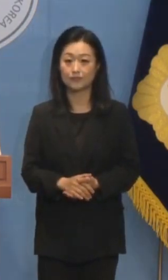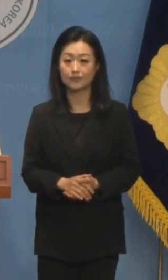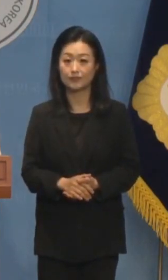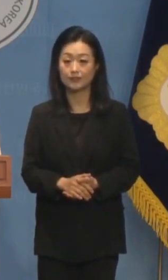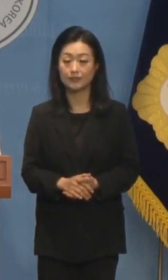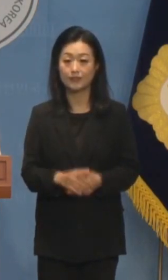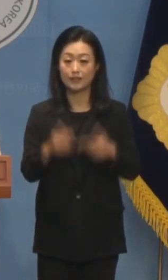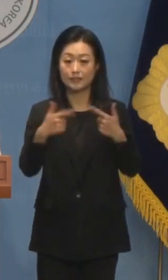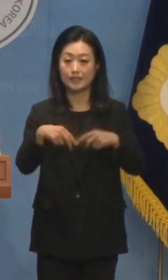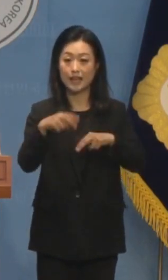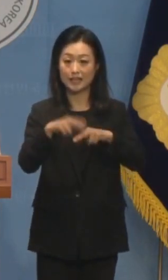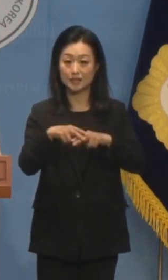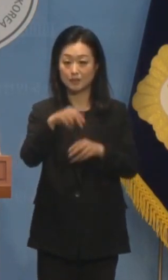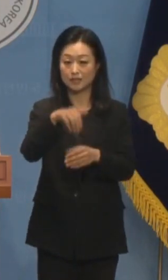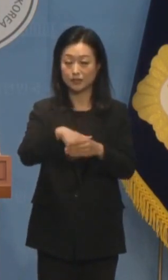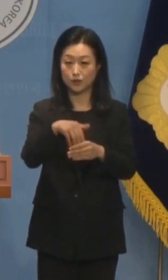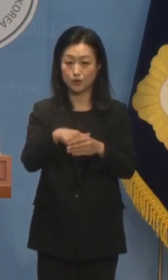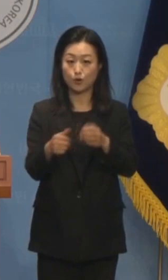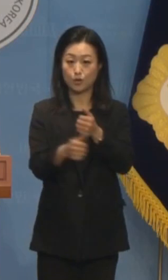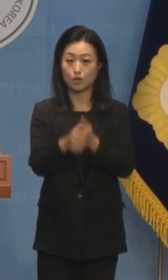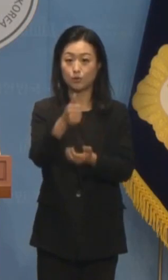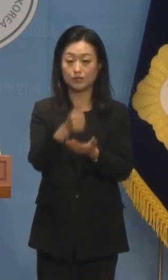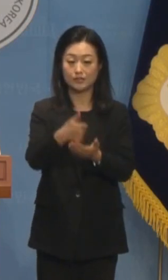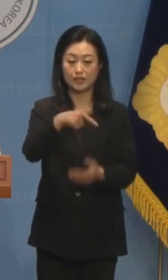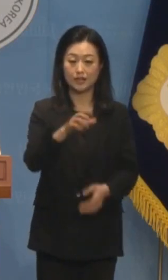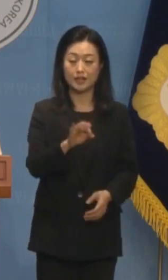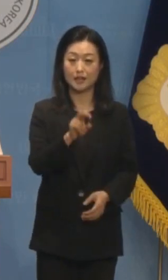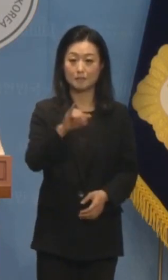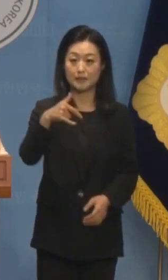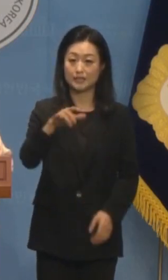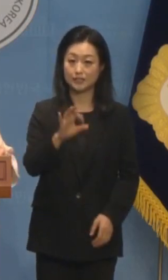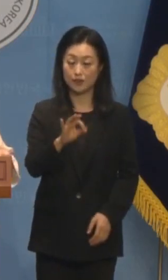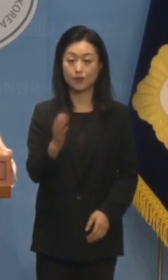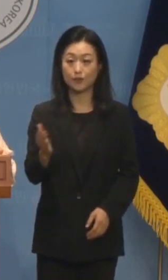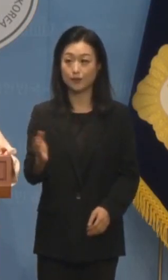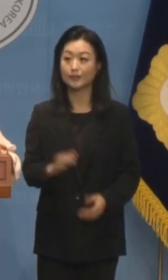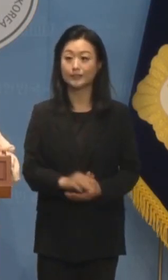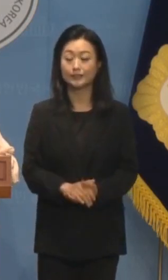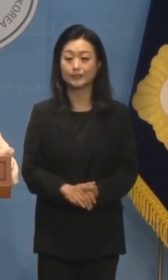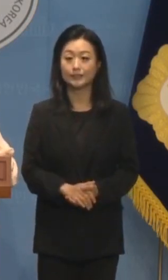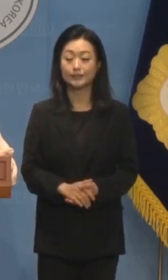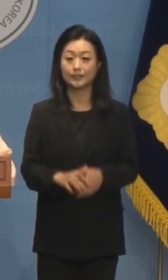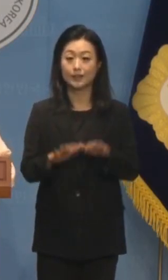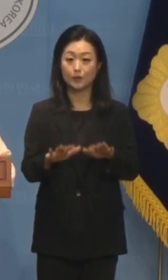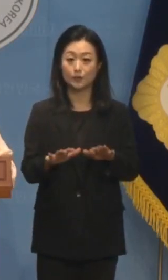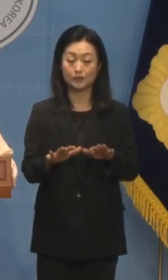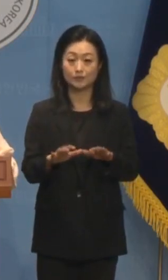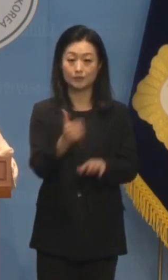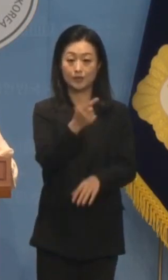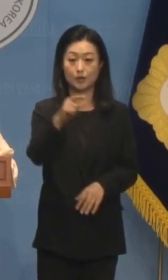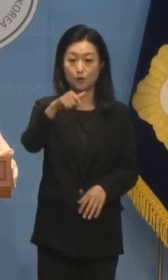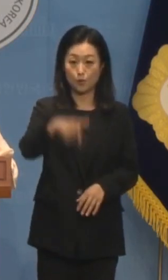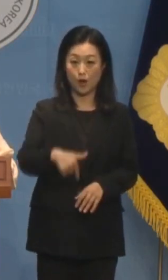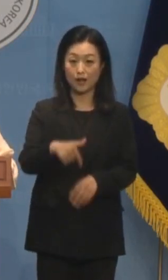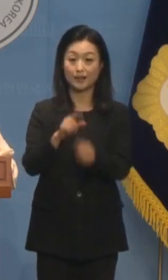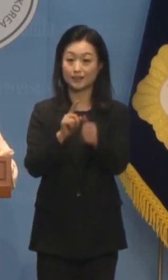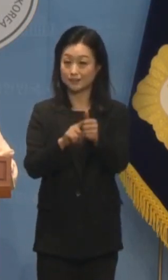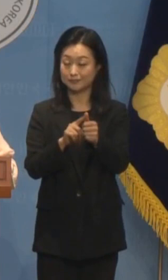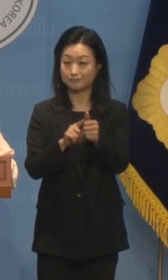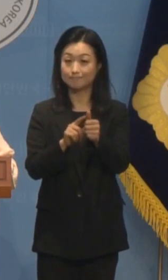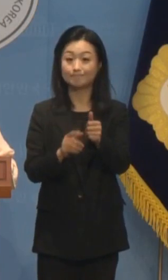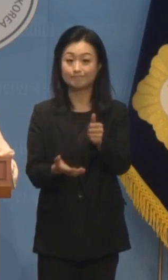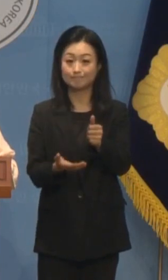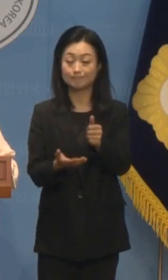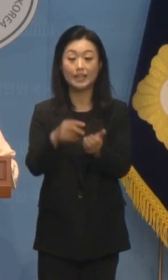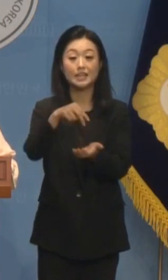선거운동본부의 상임선대위원장을 맡고 있는 강민정입니다. 그러면 바로 강노현 후보 예비